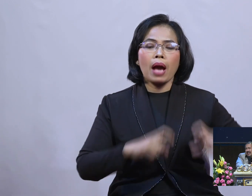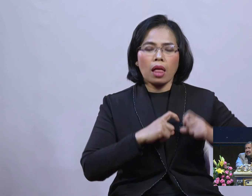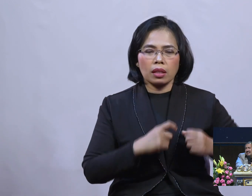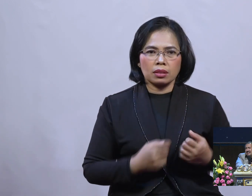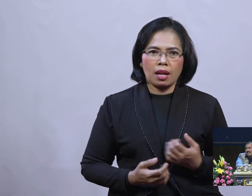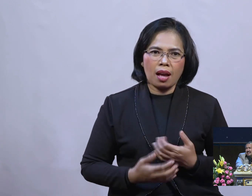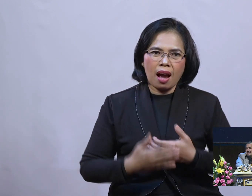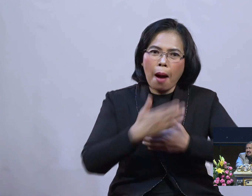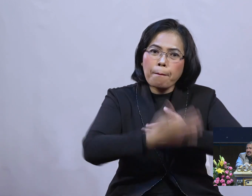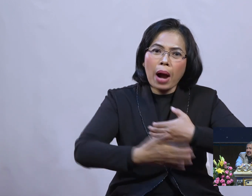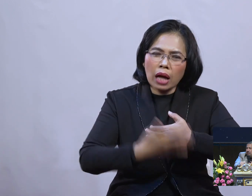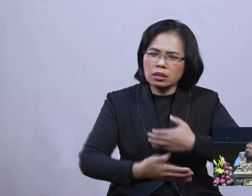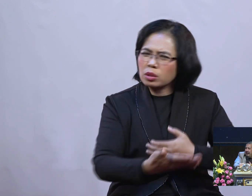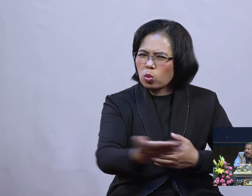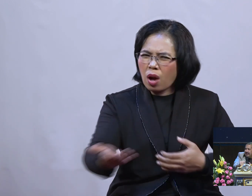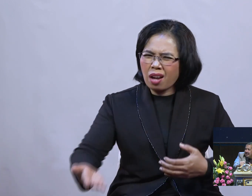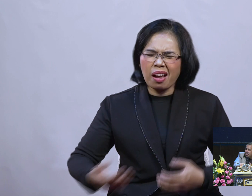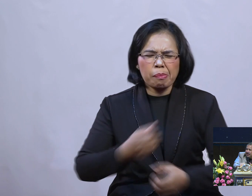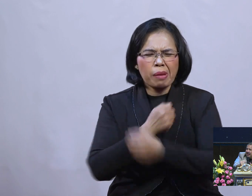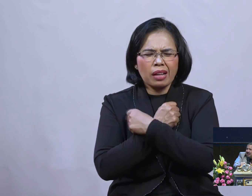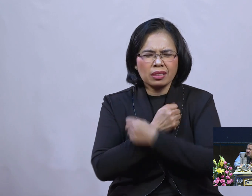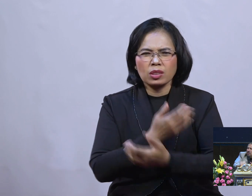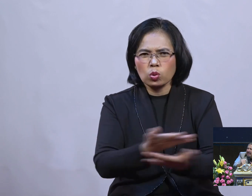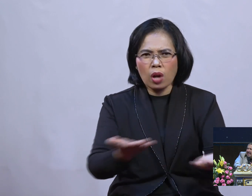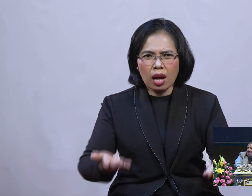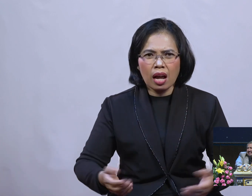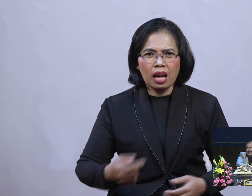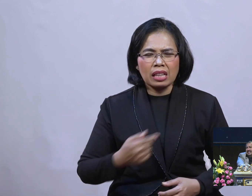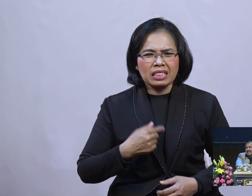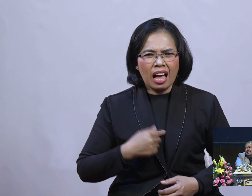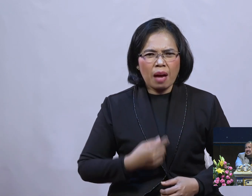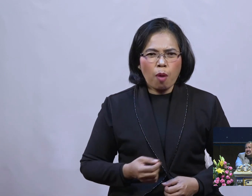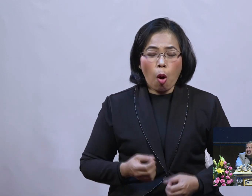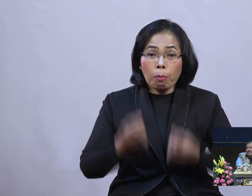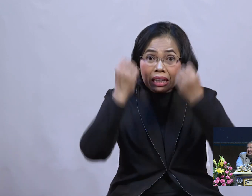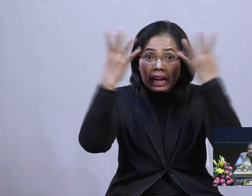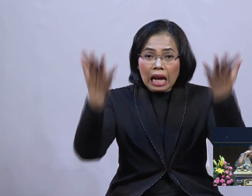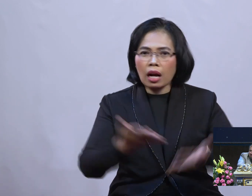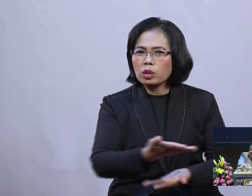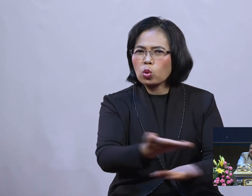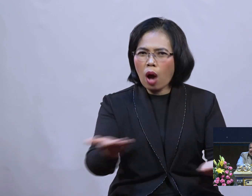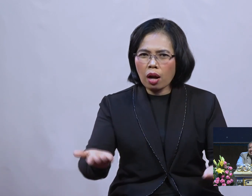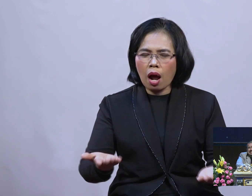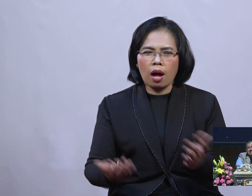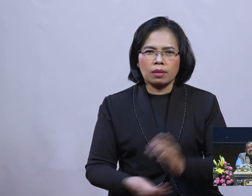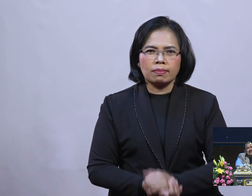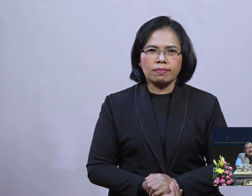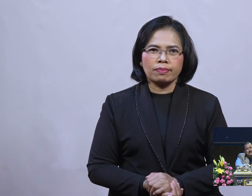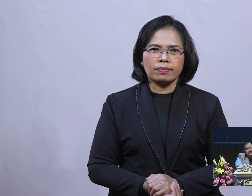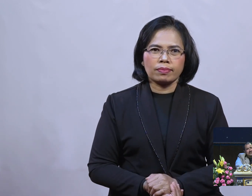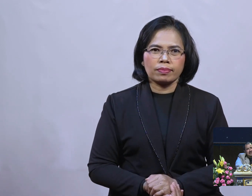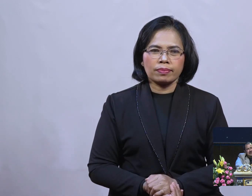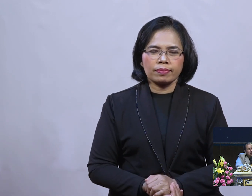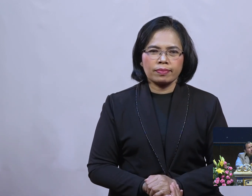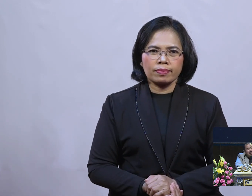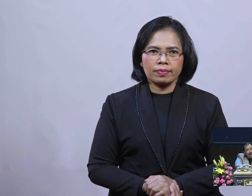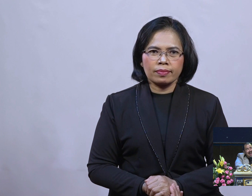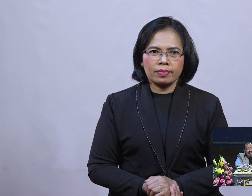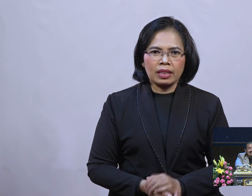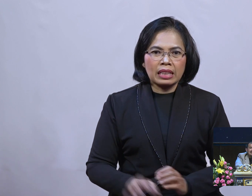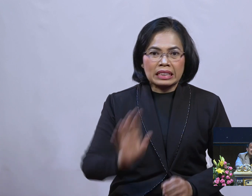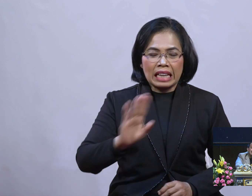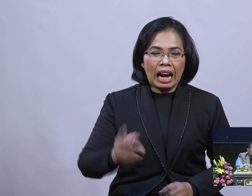di saya mengasihi saudara sayangnya menyadarkan saudara rugi Hai rugi hai